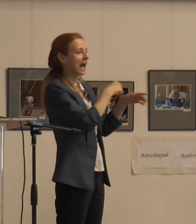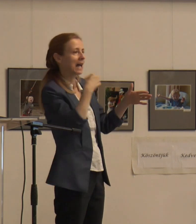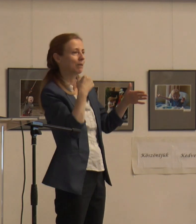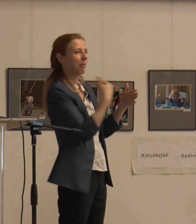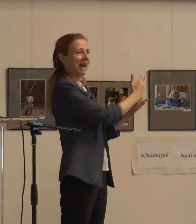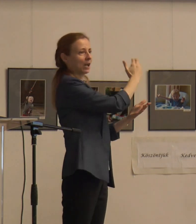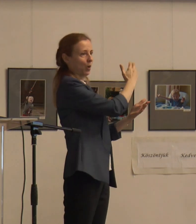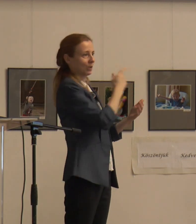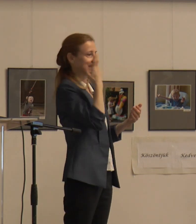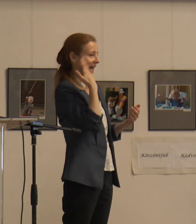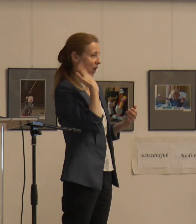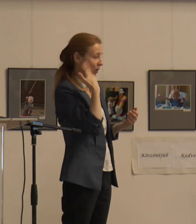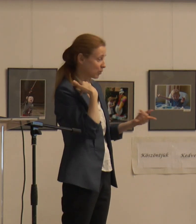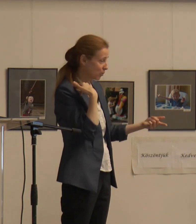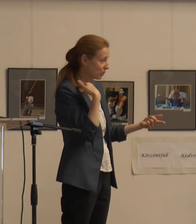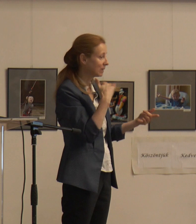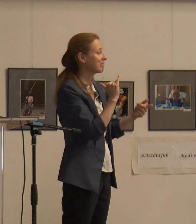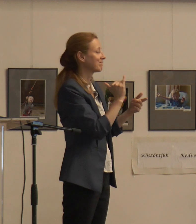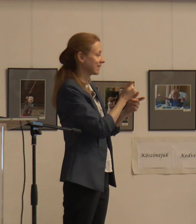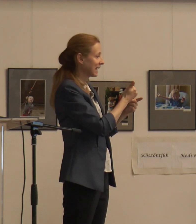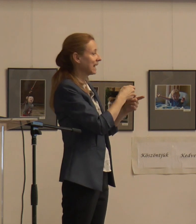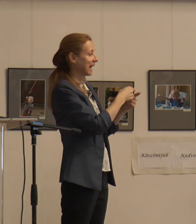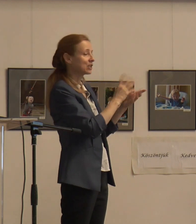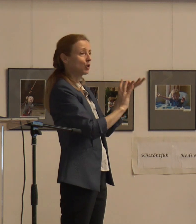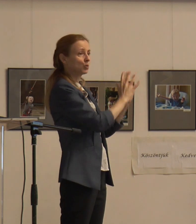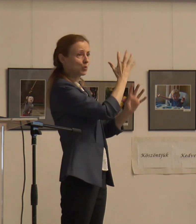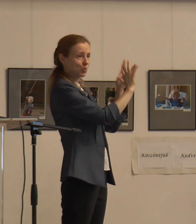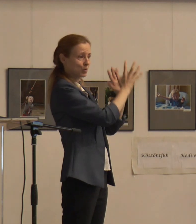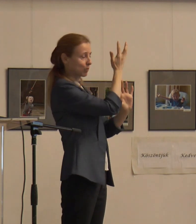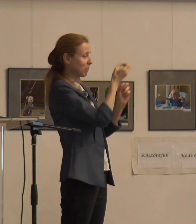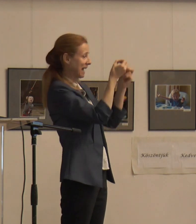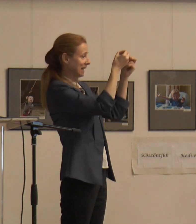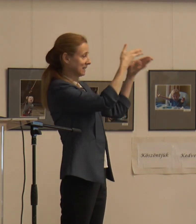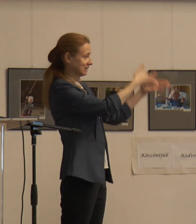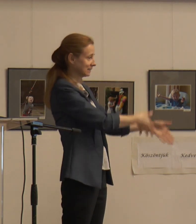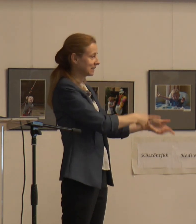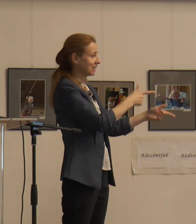nyúl, s a tűzbe ugrott a kutya úr. Vaú,